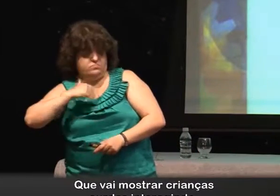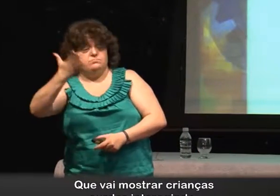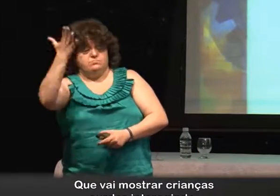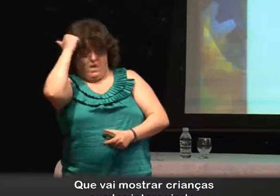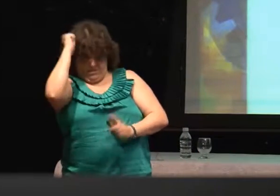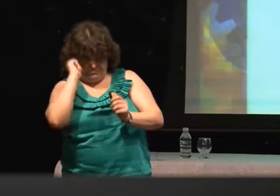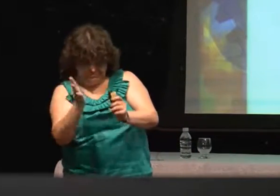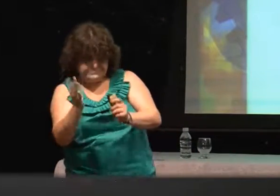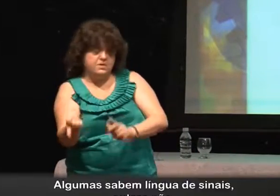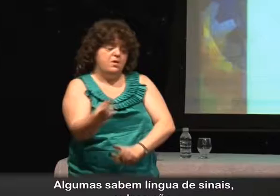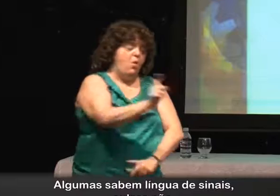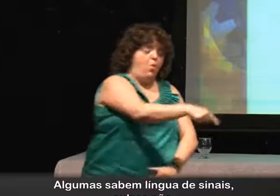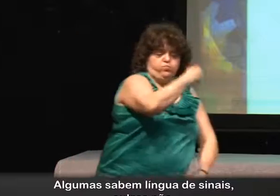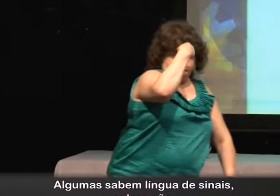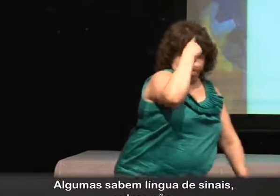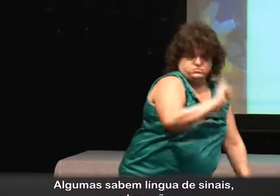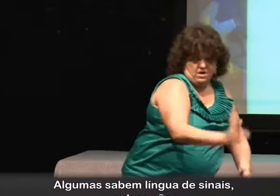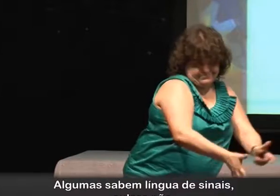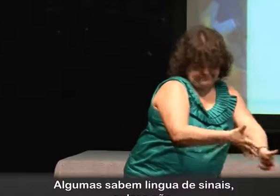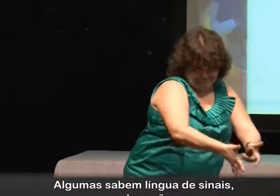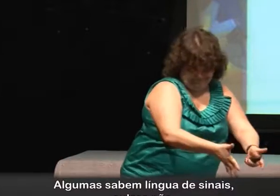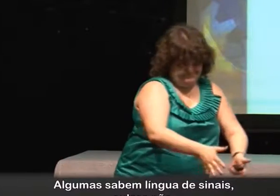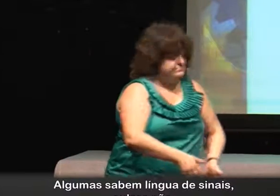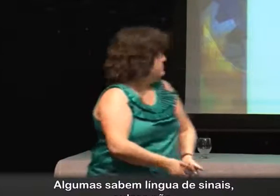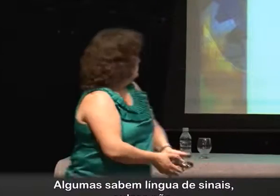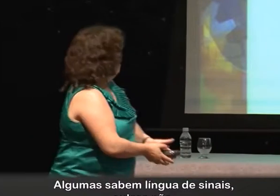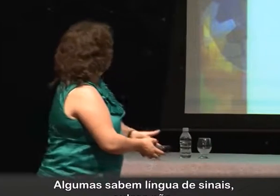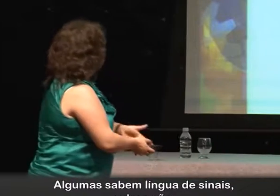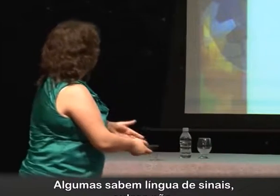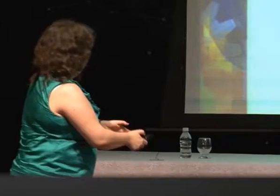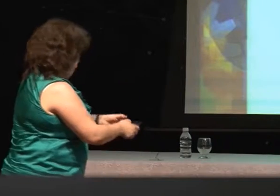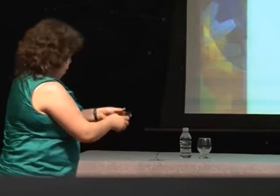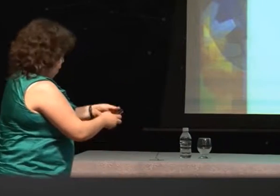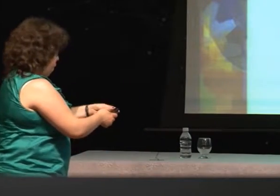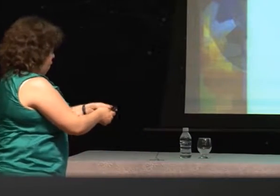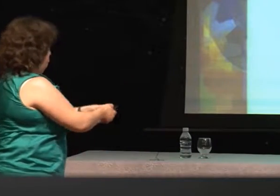interagindo, né? Algumas sabem língua de sinais, outras não sabem língua de sinais. Observe.